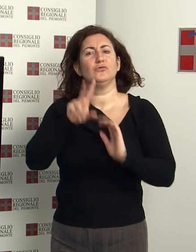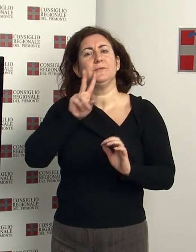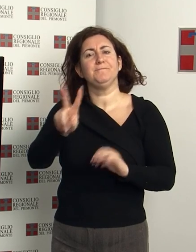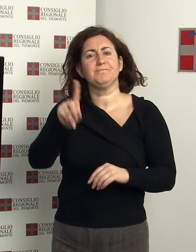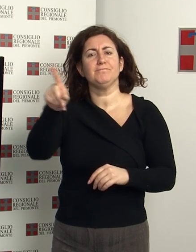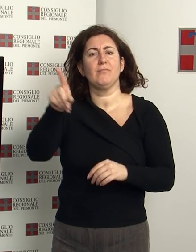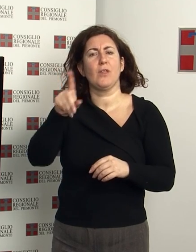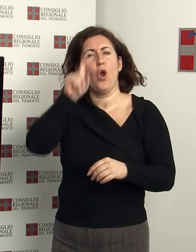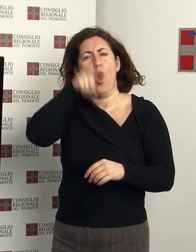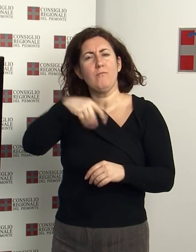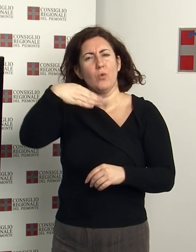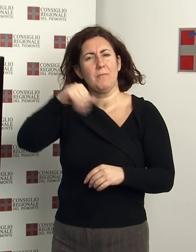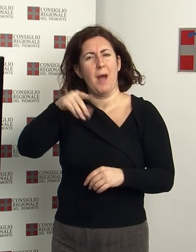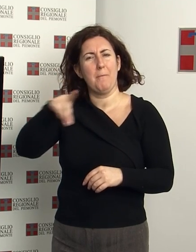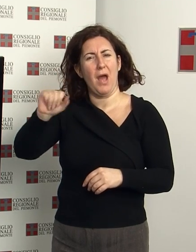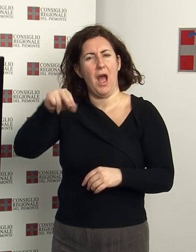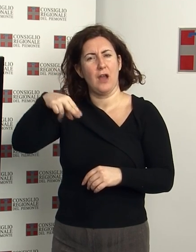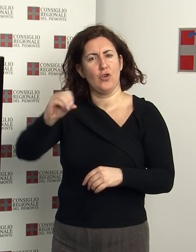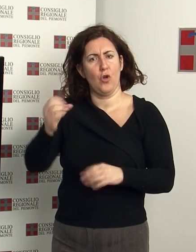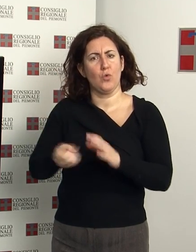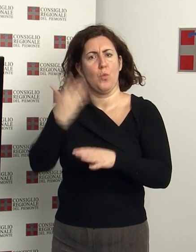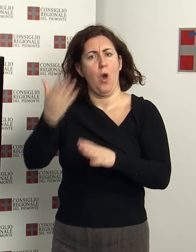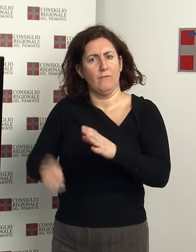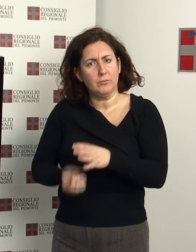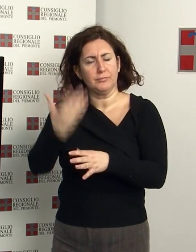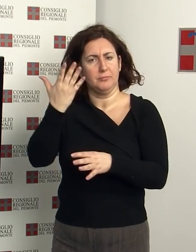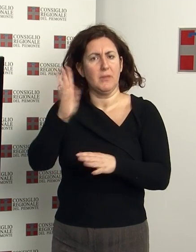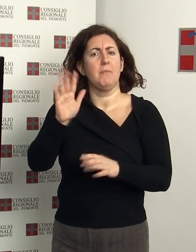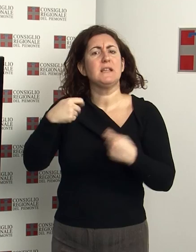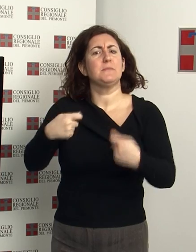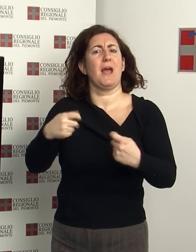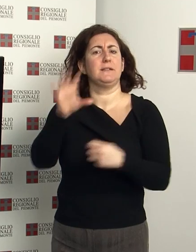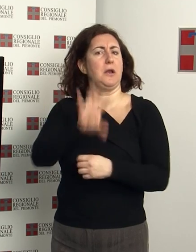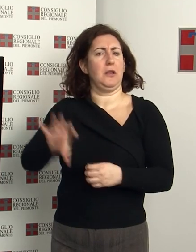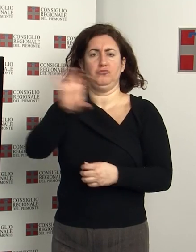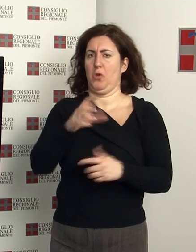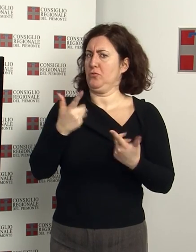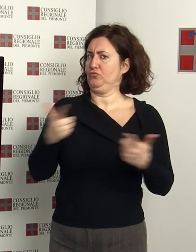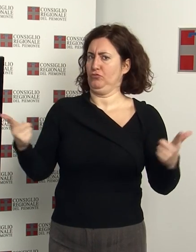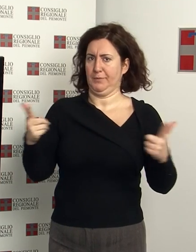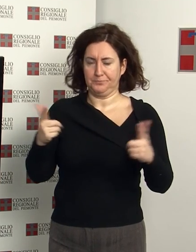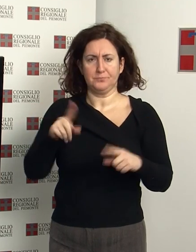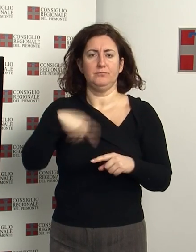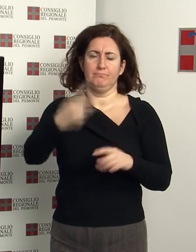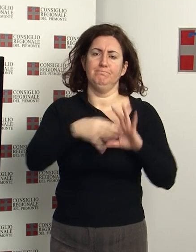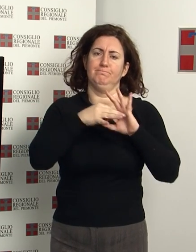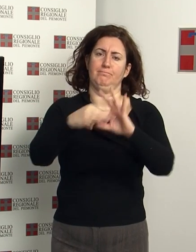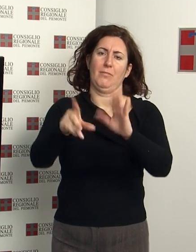Mappano senza oneri per la regione è proseguito Poi l'esame del disegno di legge di riforma urbanistica con l'approvazione di